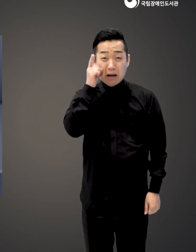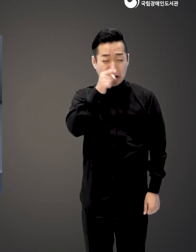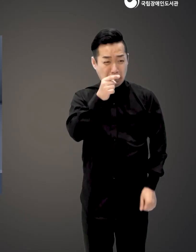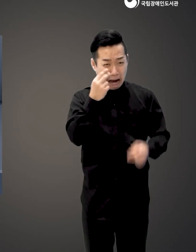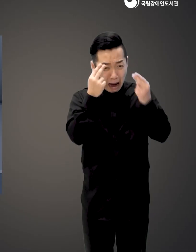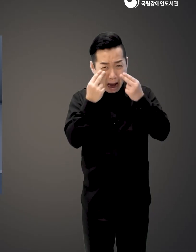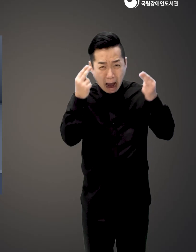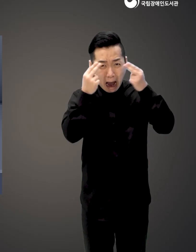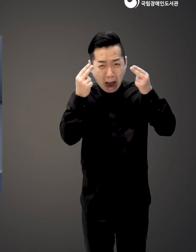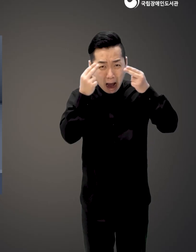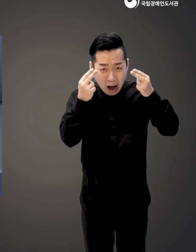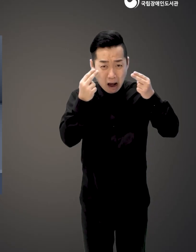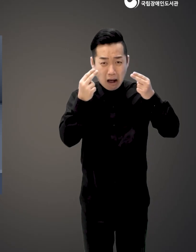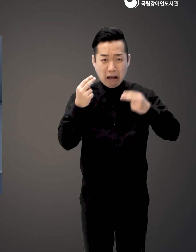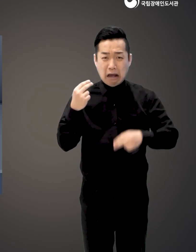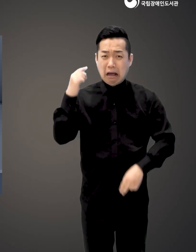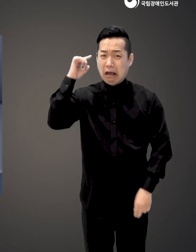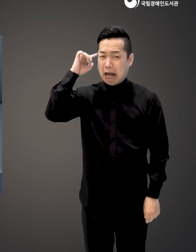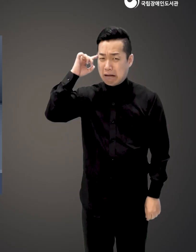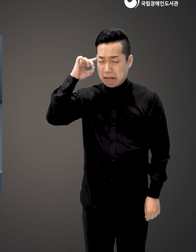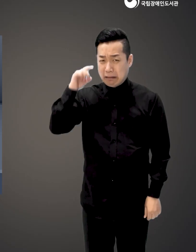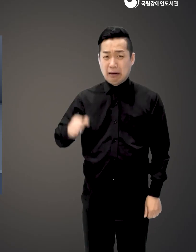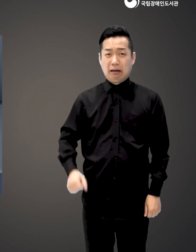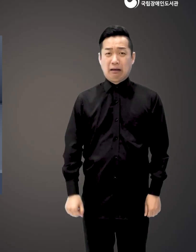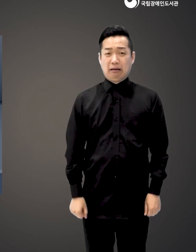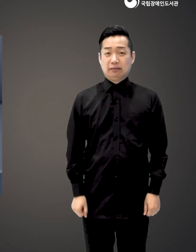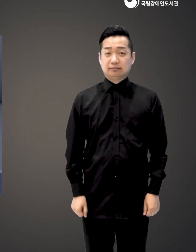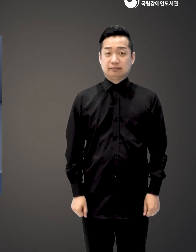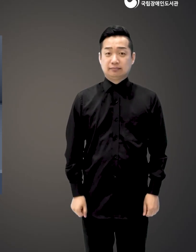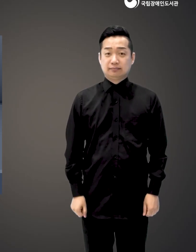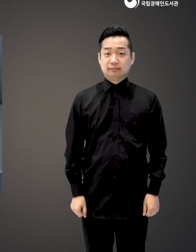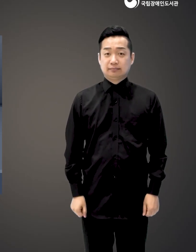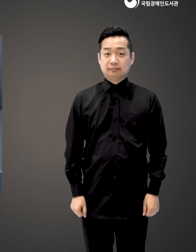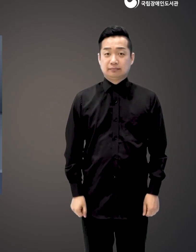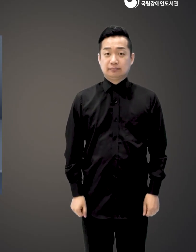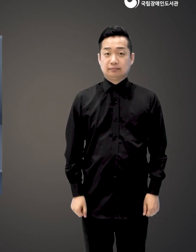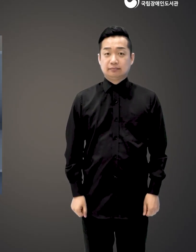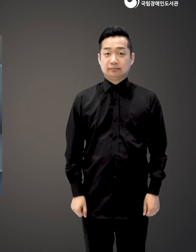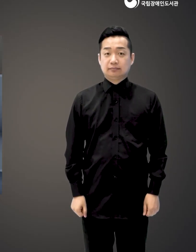핸드폰에 들어가겠네. 개 심심하다.